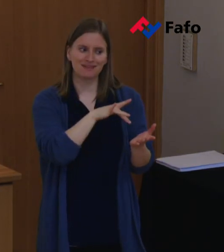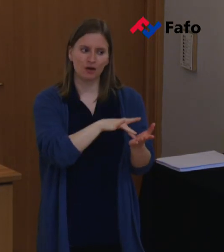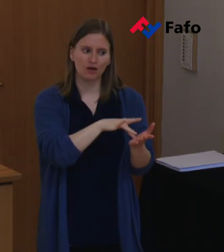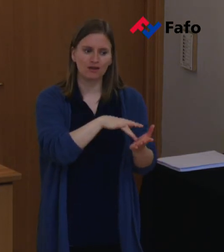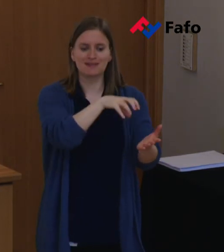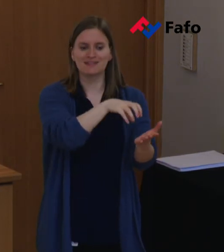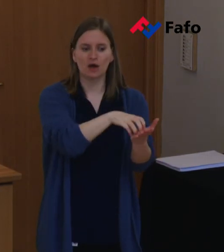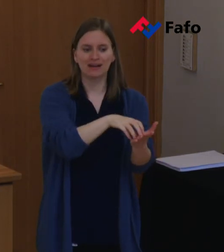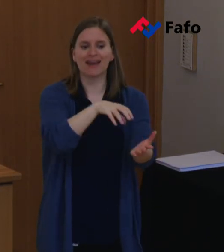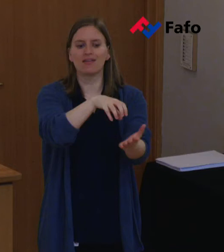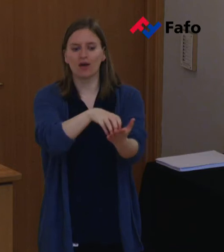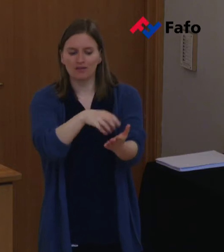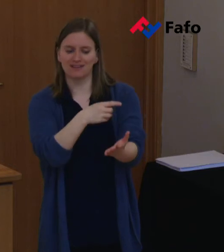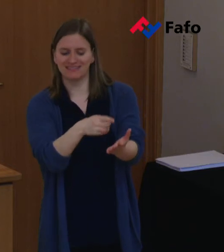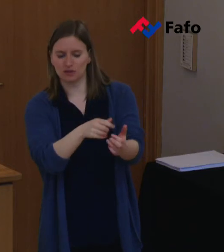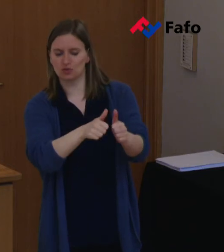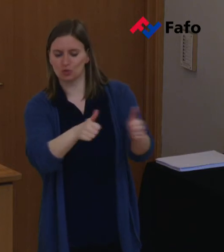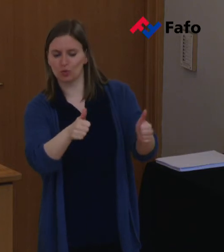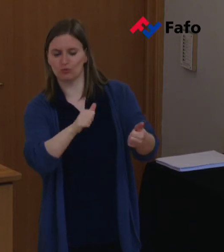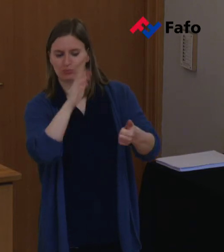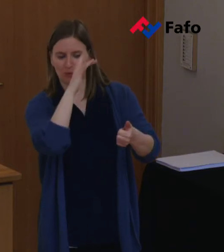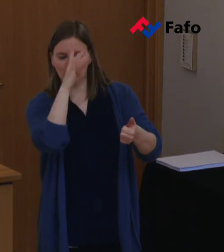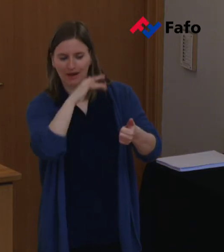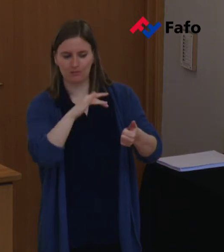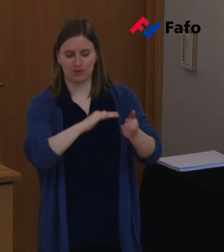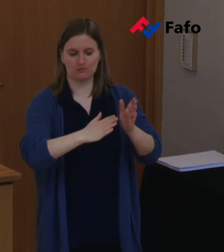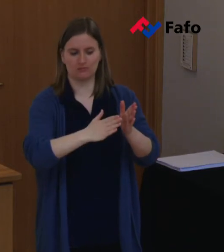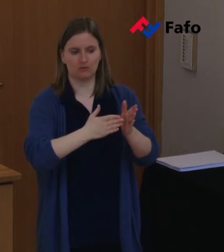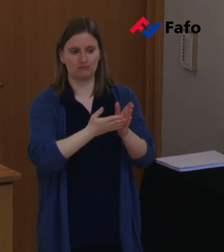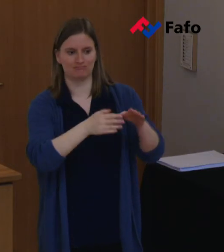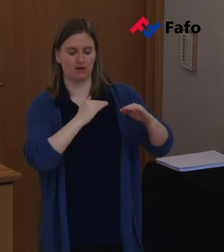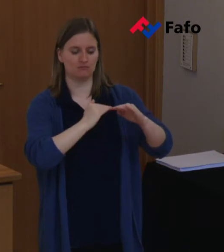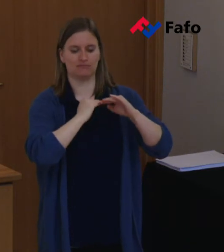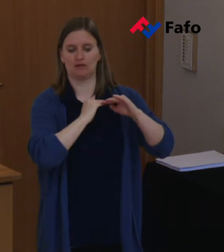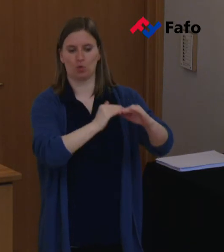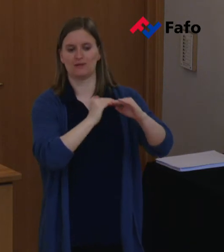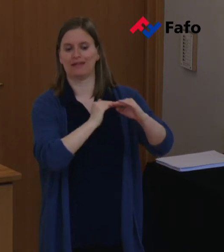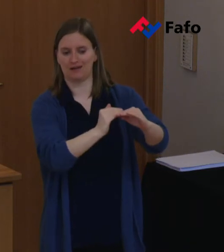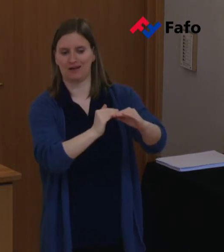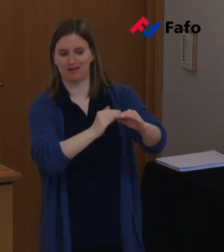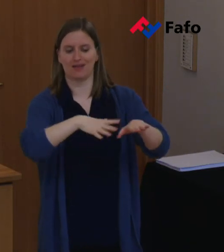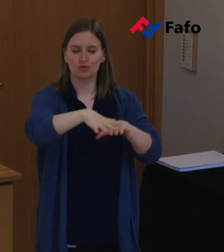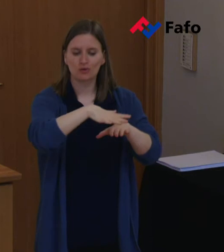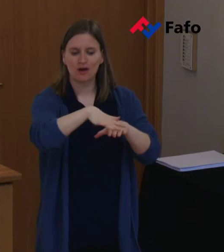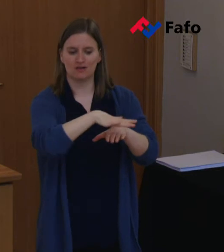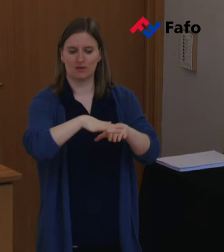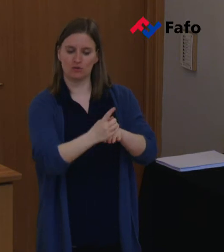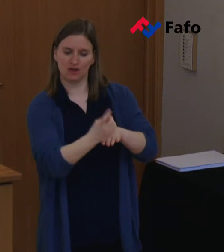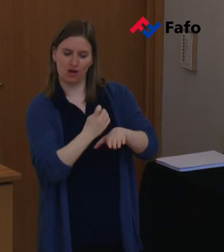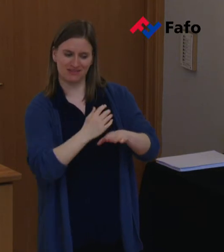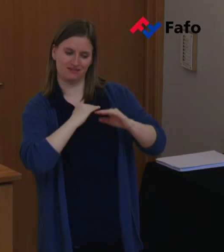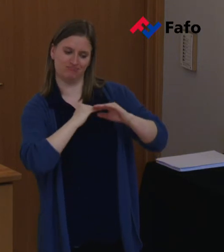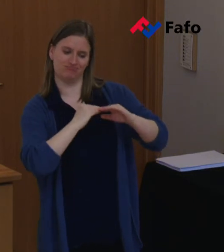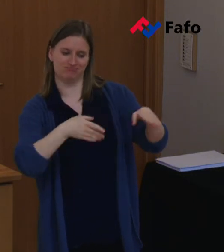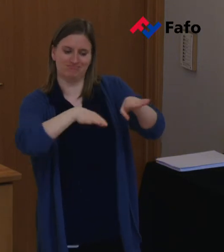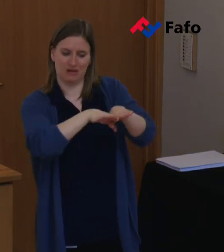statlige etatene, de har store problemer med å samordne seg nasjonalt, og kravet til samordning innenfor staten blir av